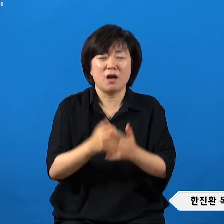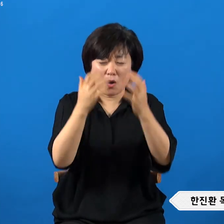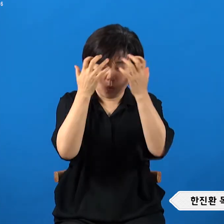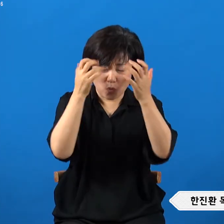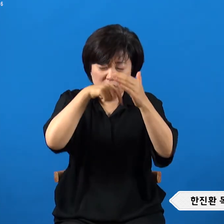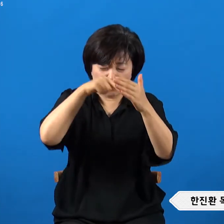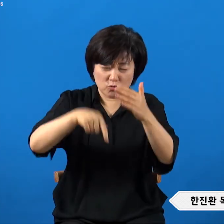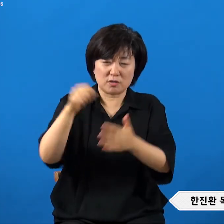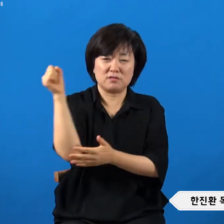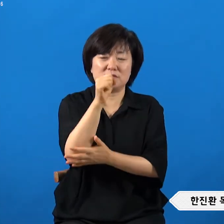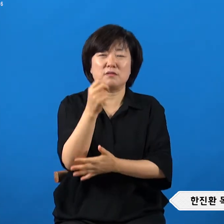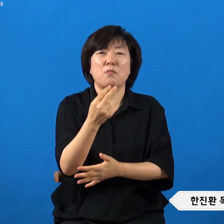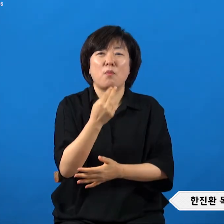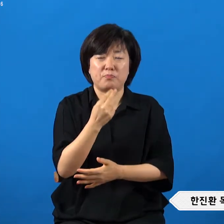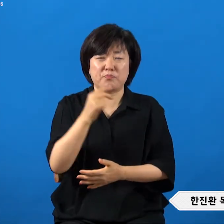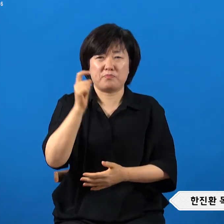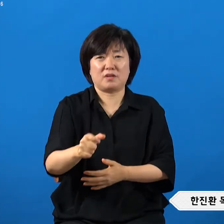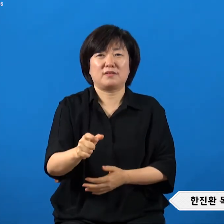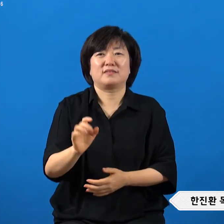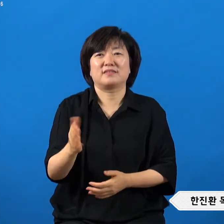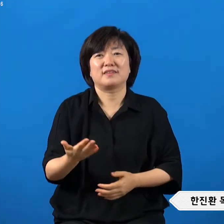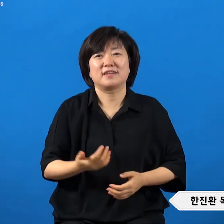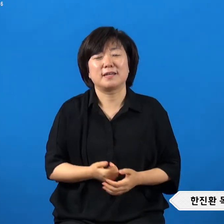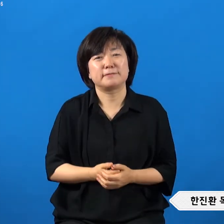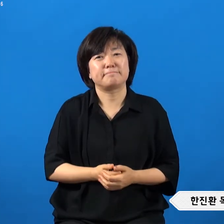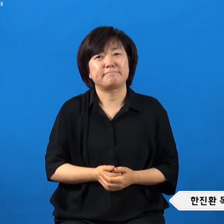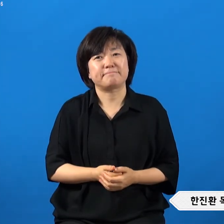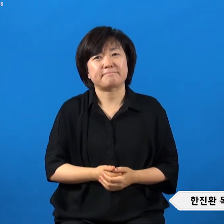고난 중에서도 흔들리지 않게 됩니다.